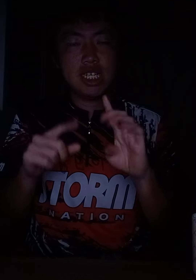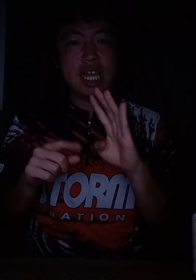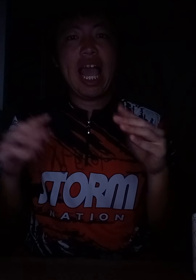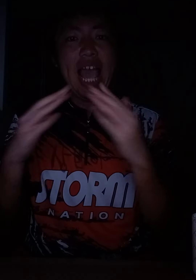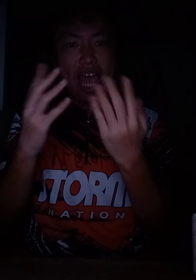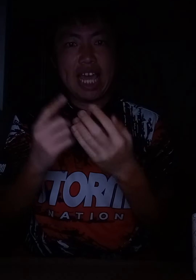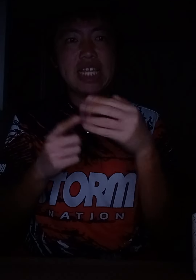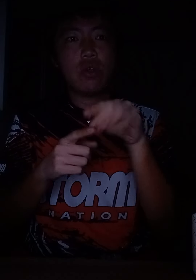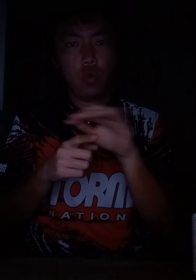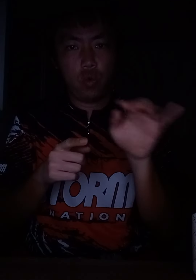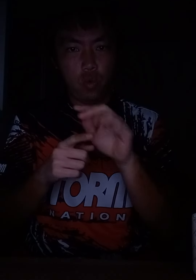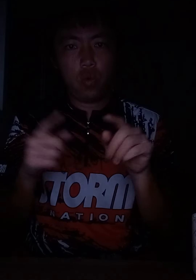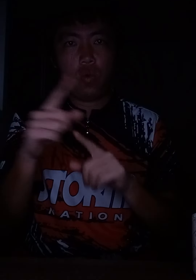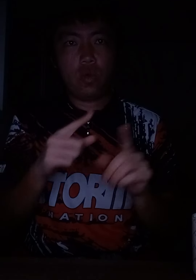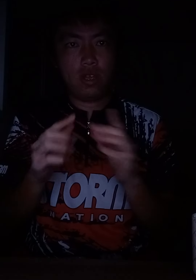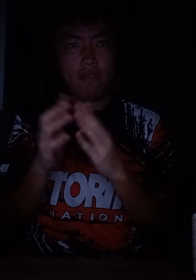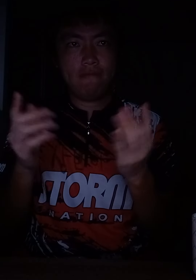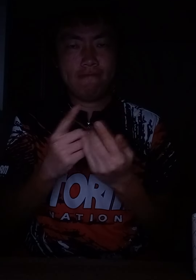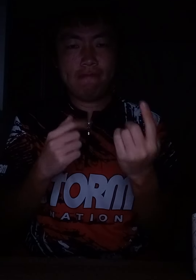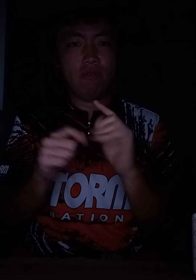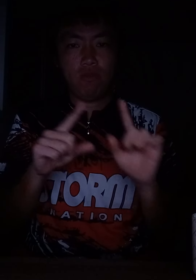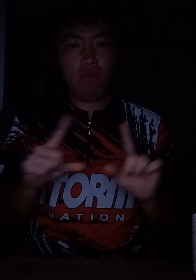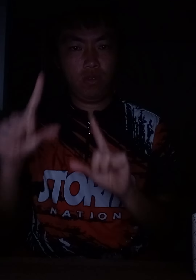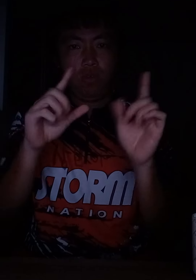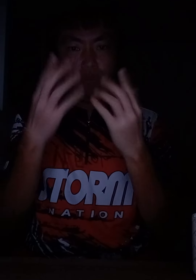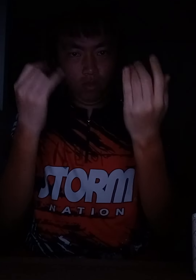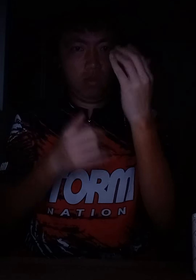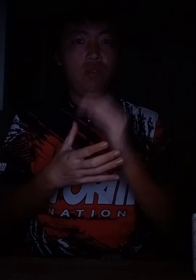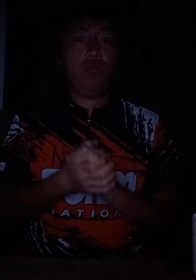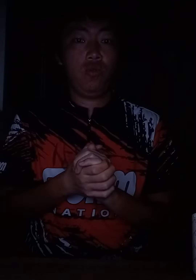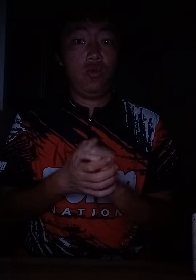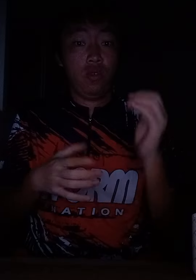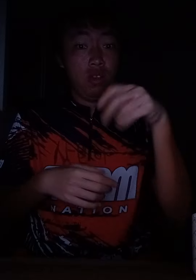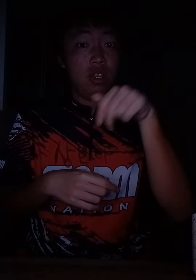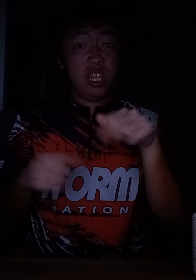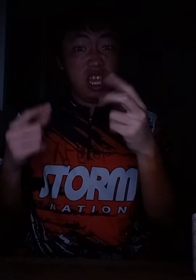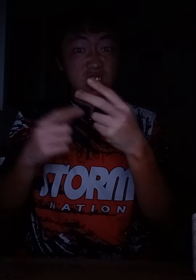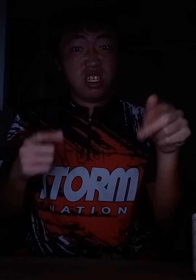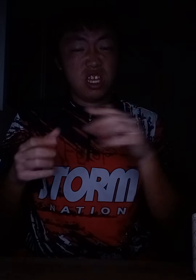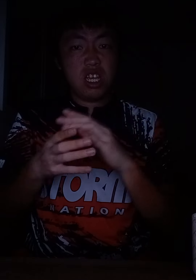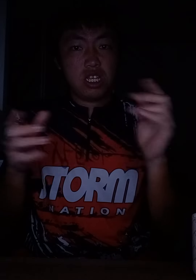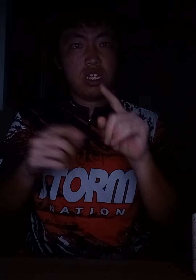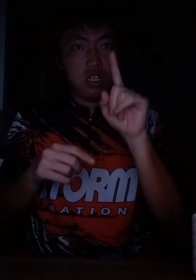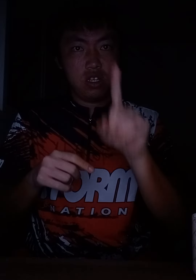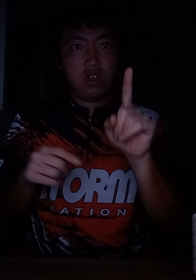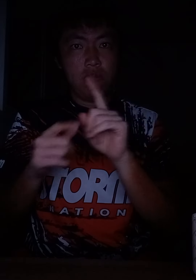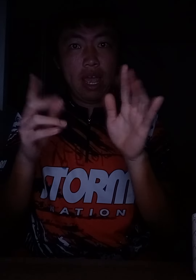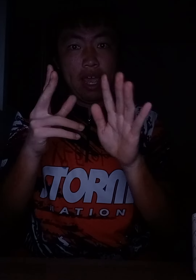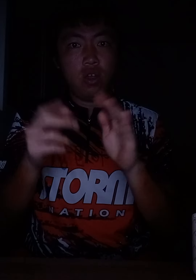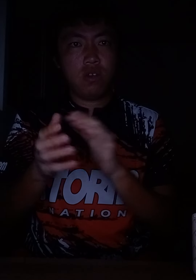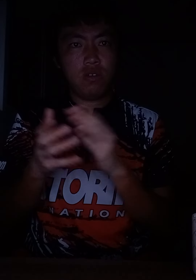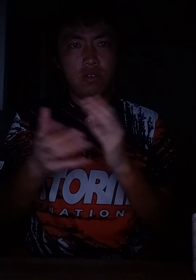A씨의 선고가 서울 남부지법에서 열렸습니다. 법원은 1심에서 A씨에게 징역 1년 8개월의 실형을